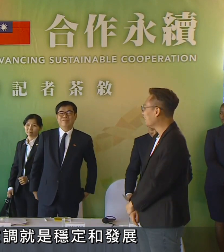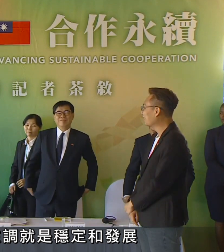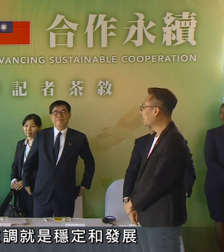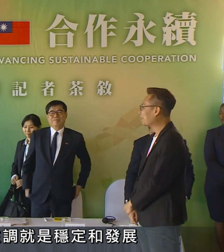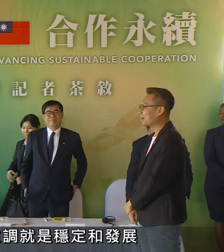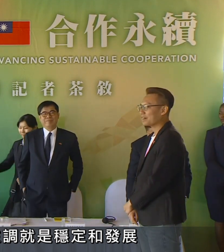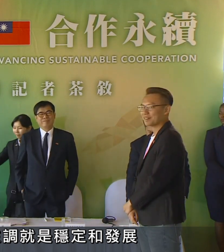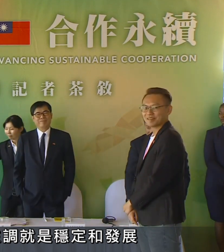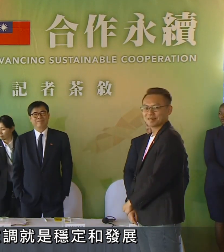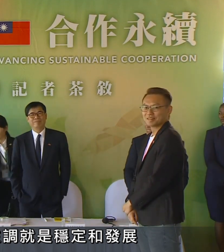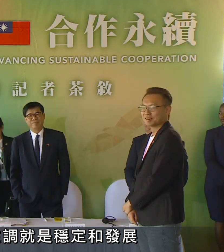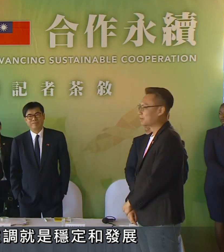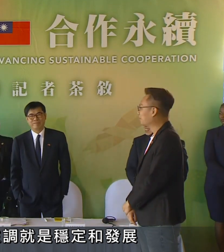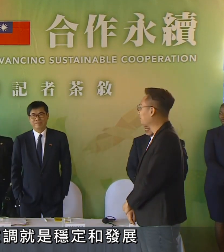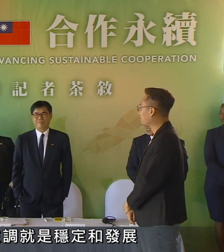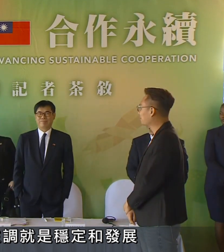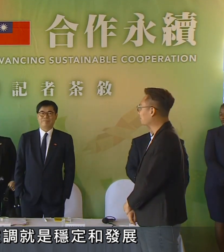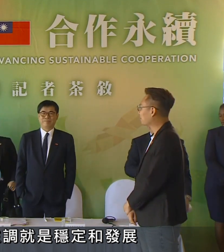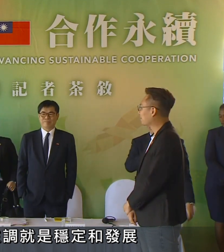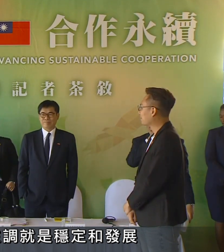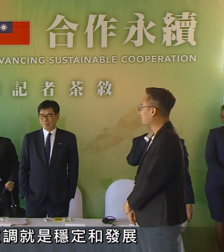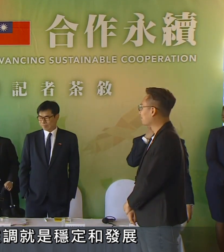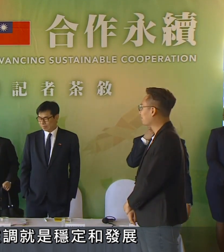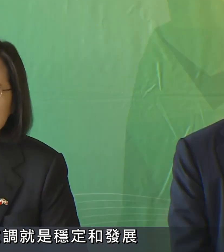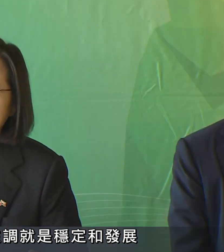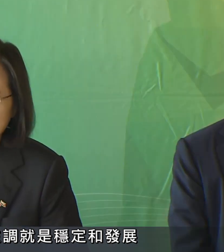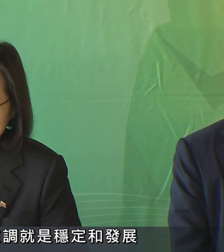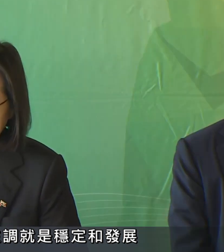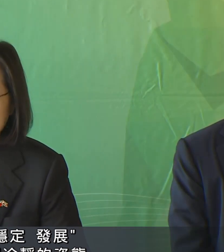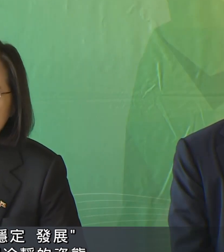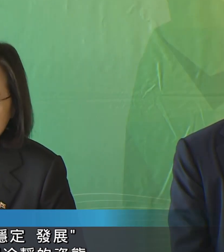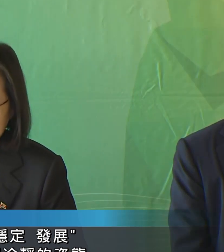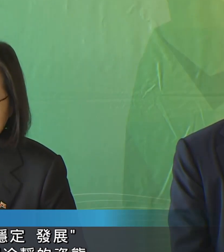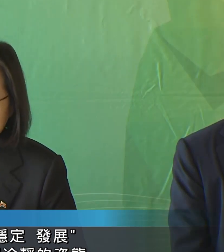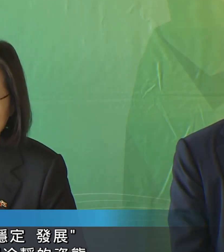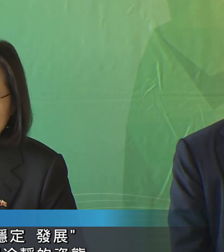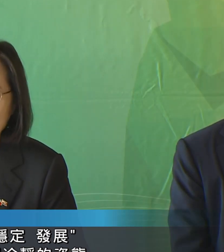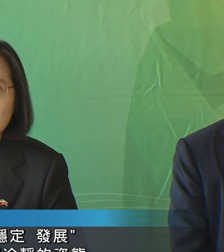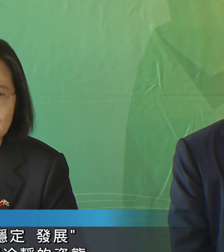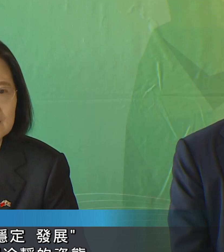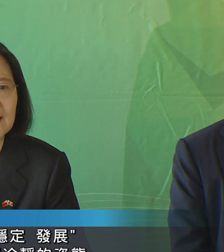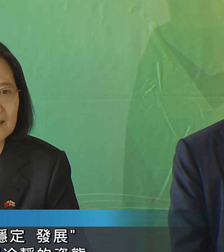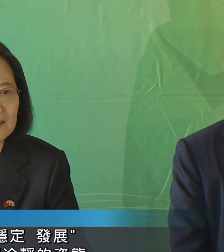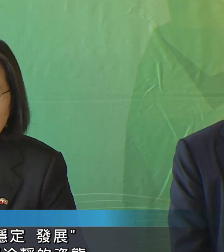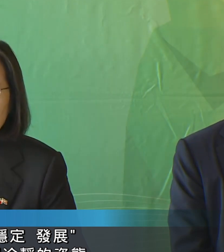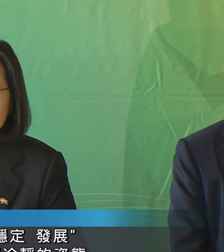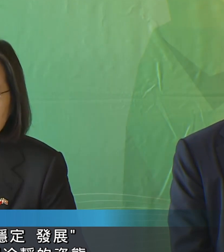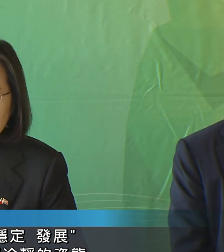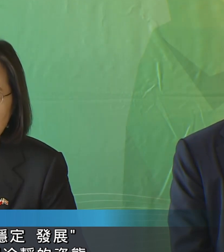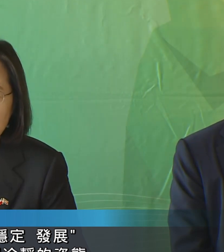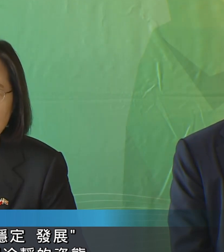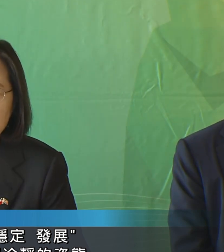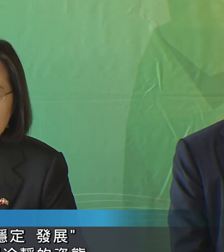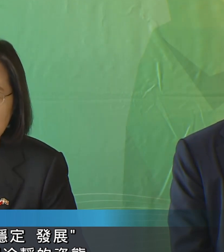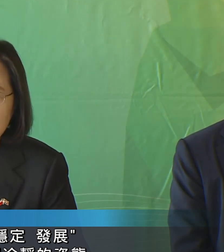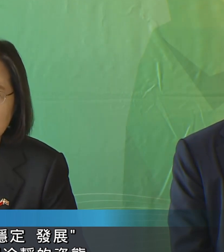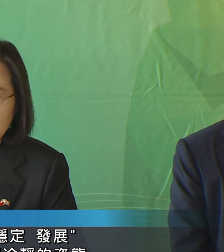就是稳定和发展，会克服挑战。 就是两个字，就是稳定发展。我们也都是一个冷